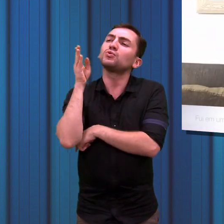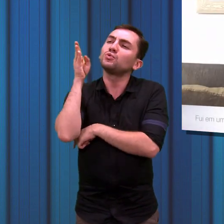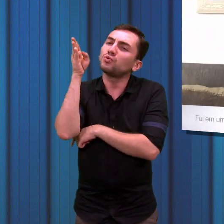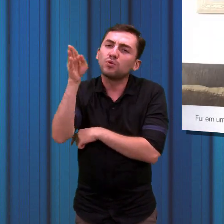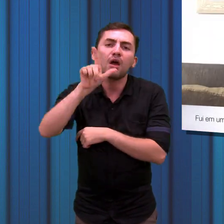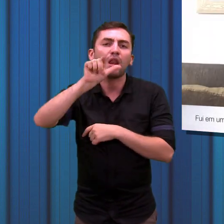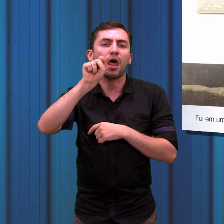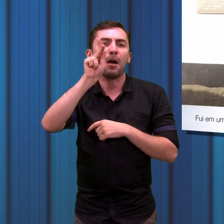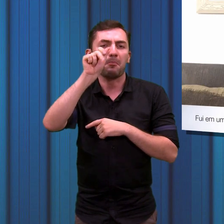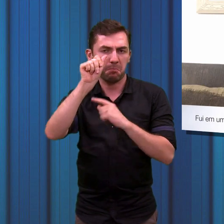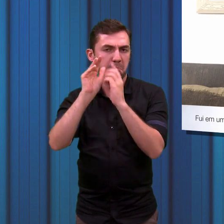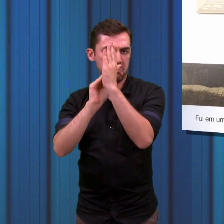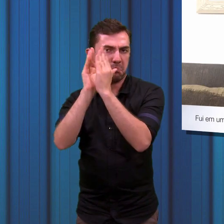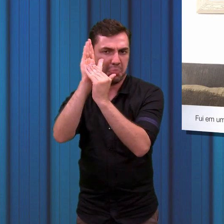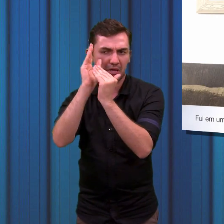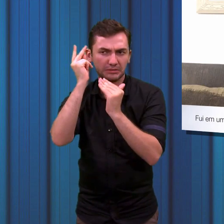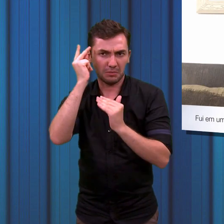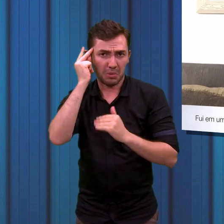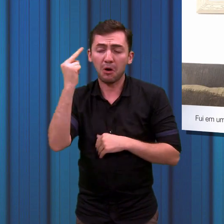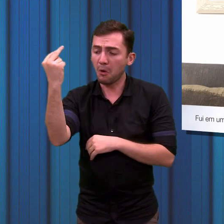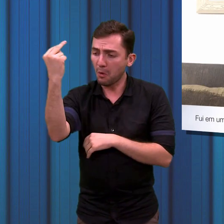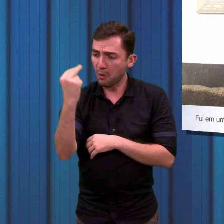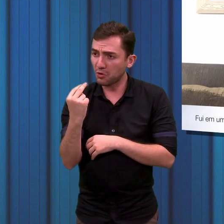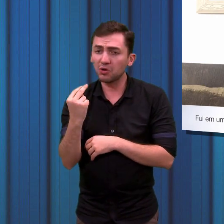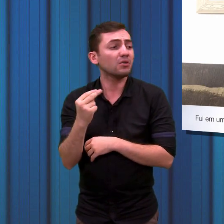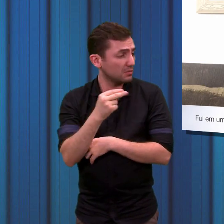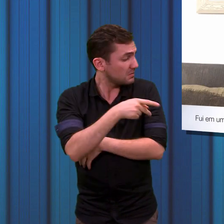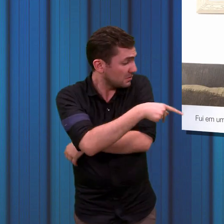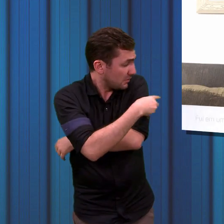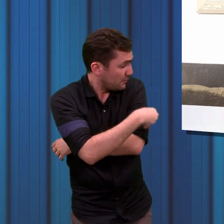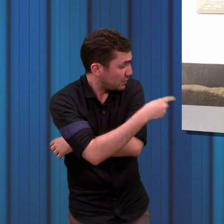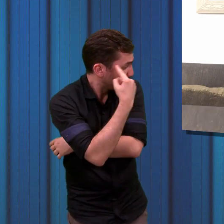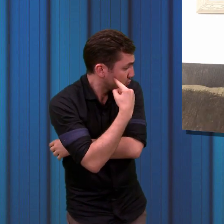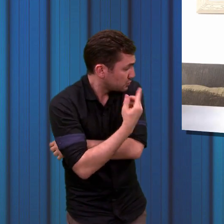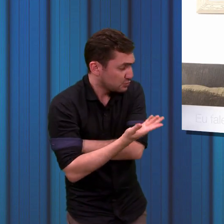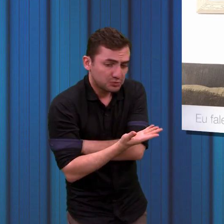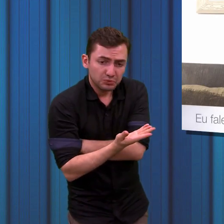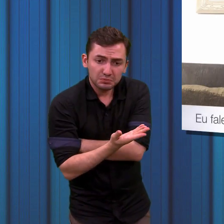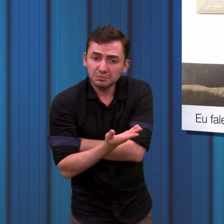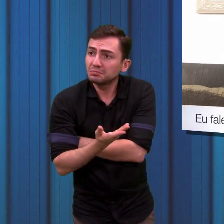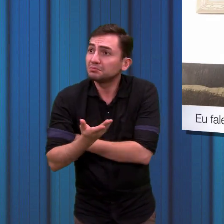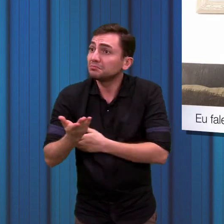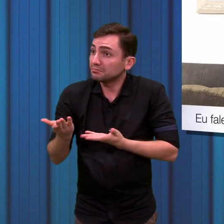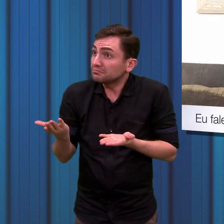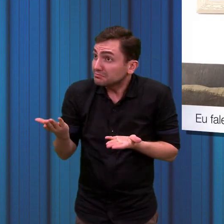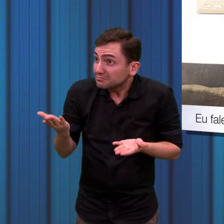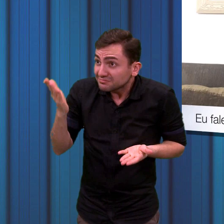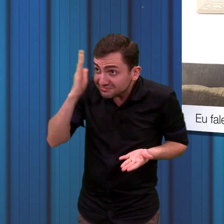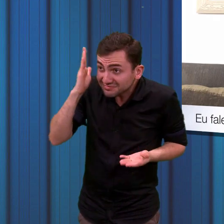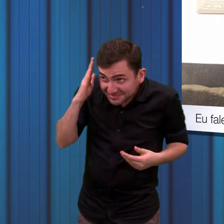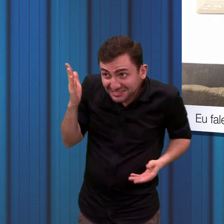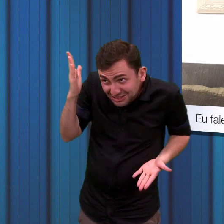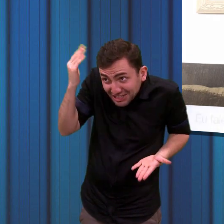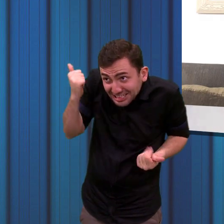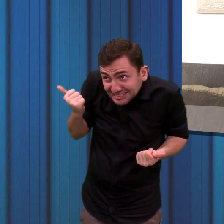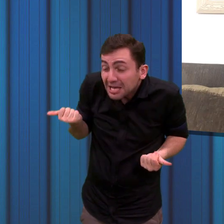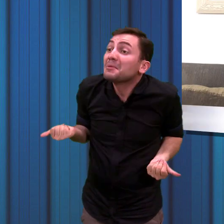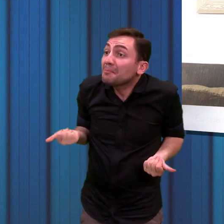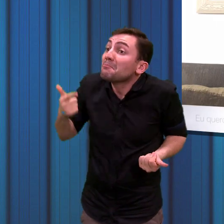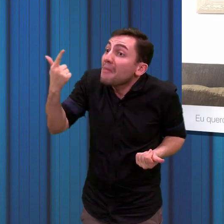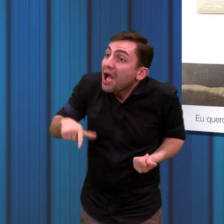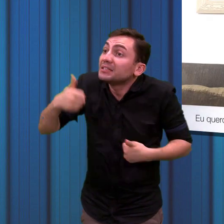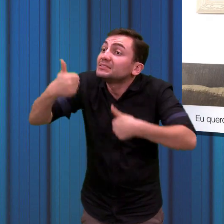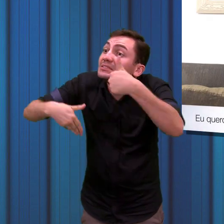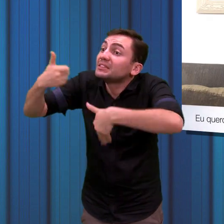Fui em um na Lapa, que simplesmente olhou pra mim e falou que meu filho era surdo. Eu falei, ok, isso aí eu já